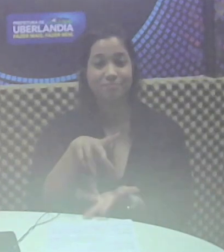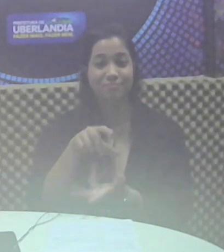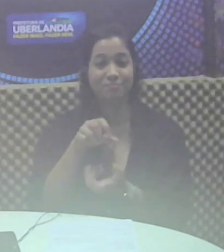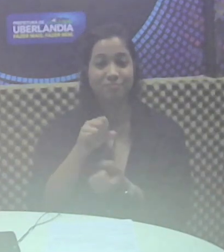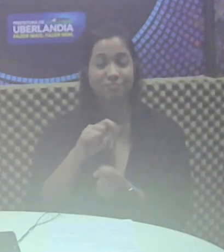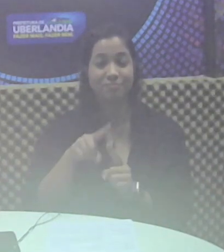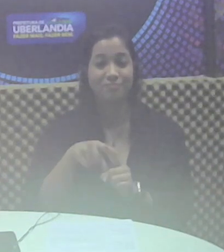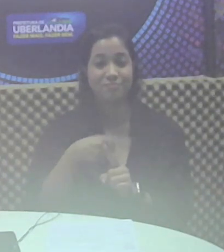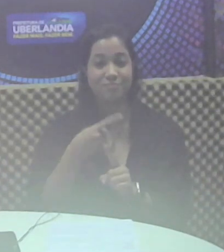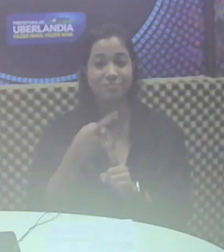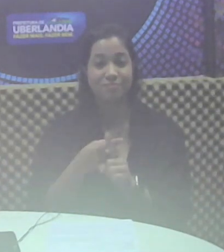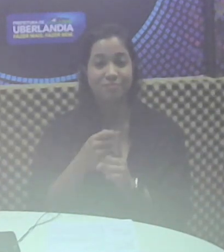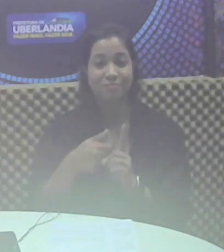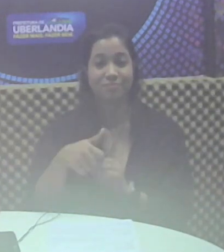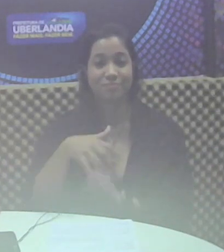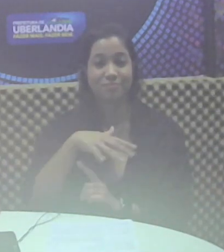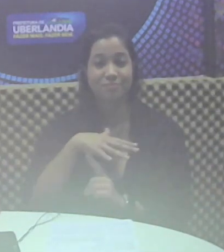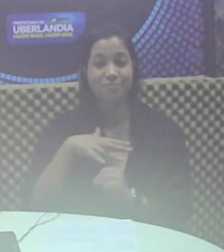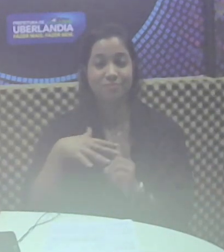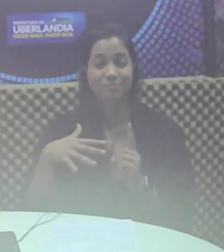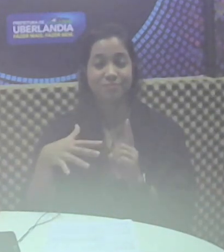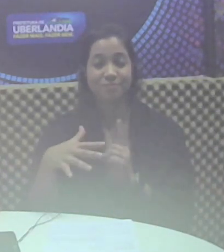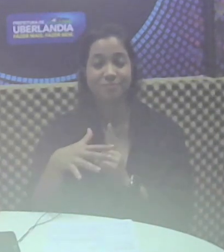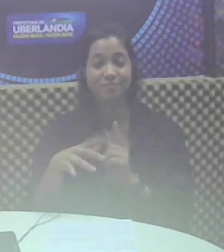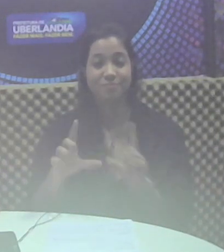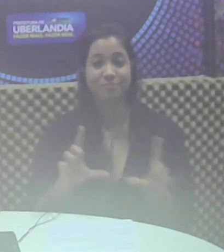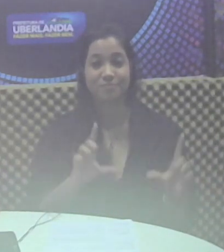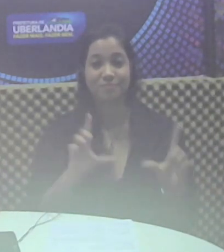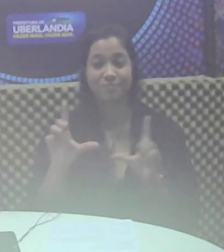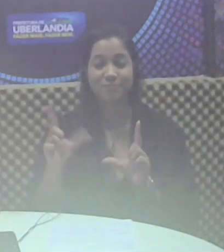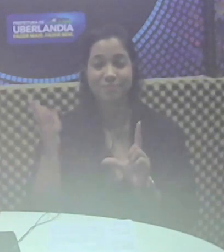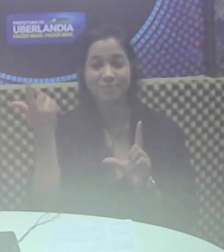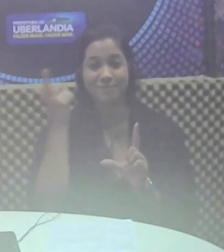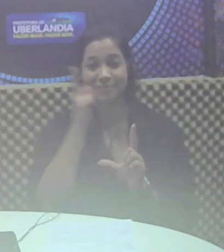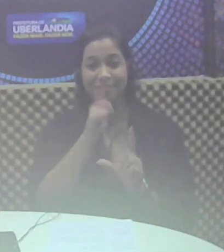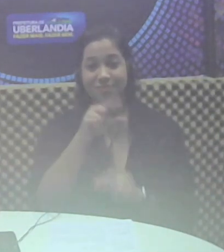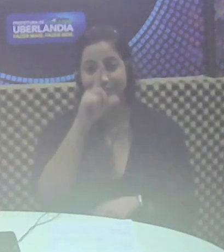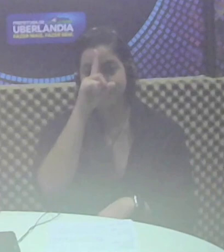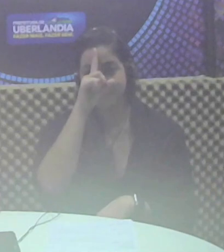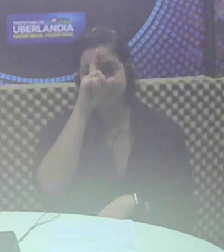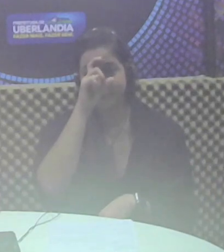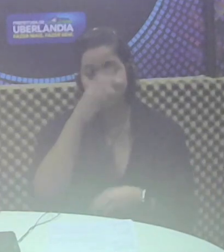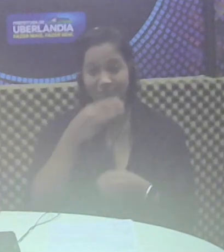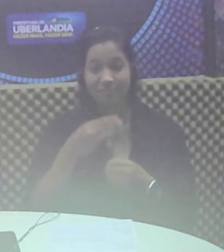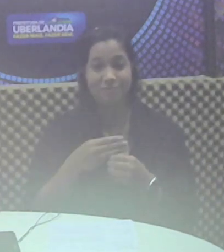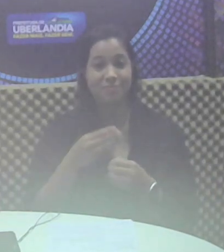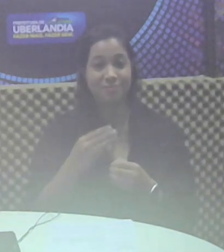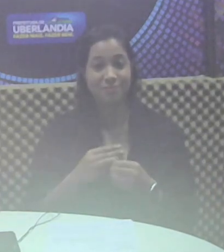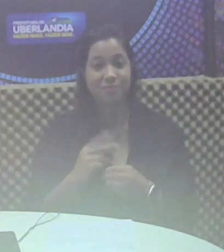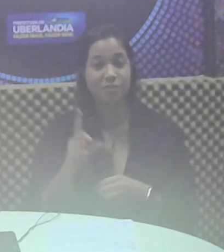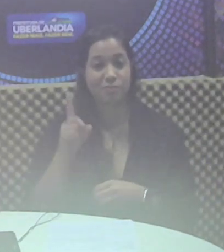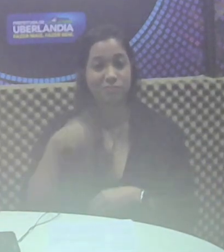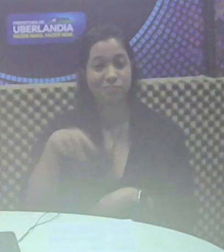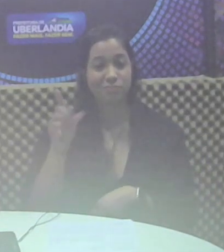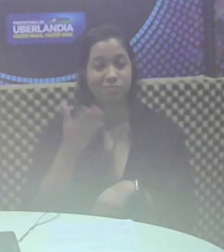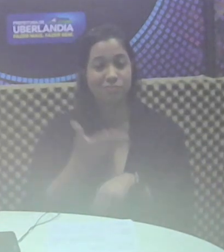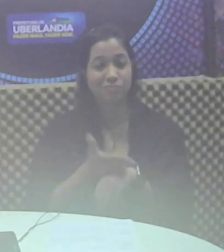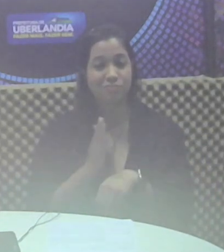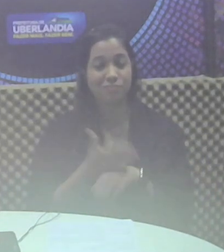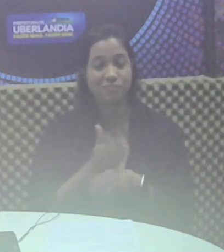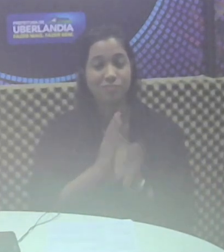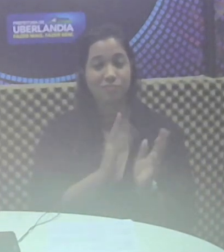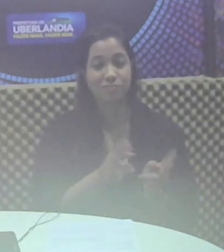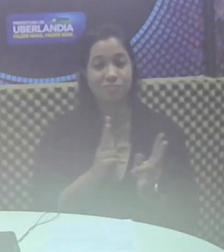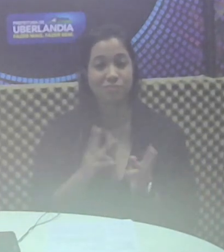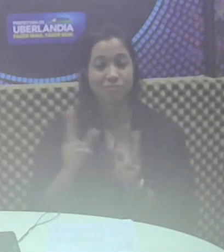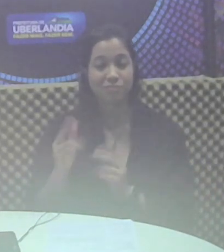além do aspecto social. A certificação recebida pelo Hospital Municipal não apenas valida as práticas e padrões